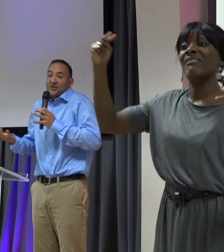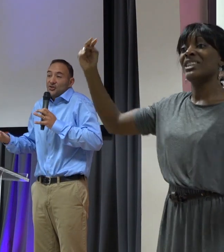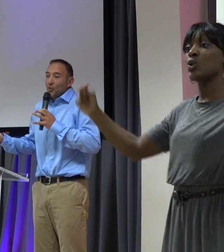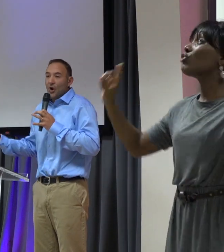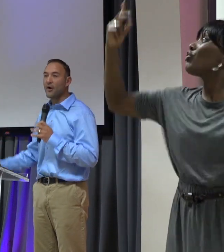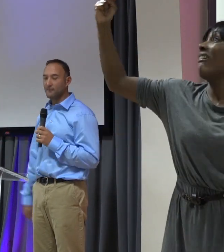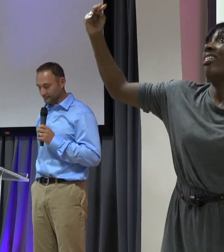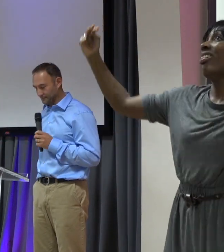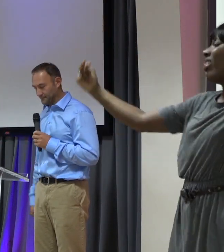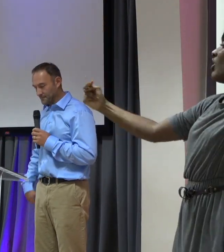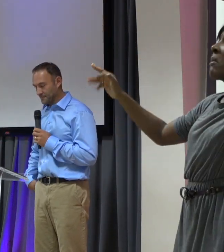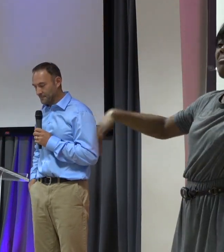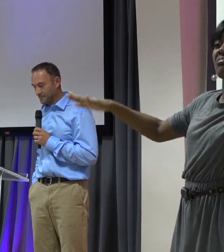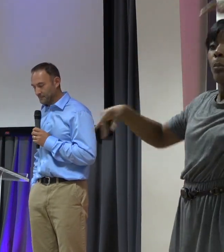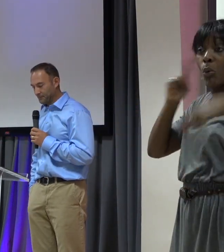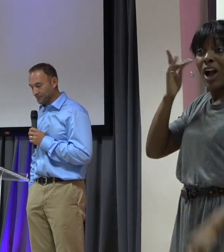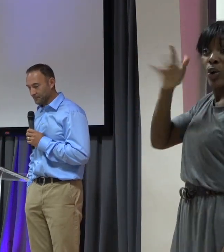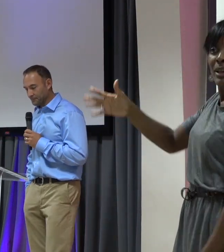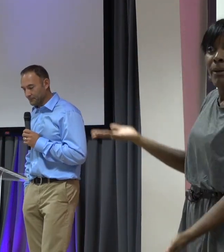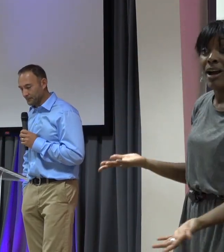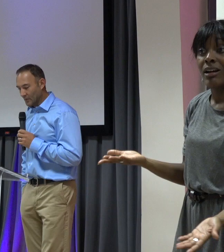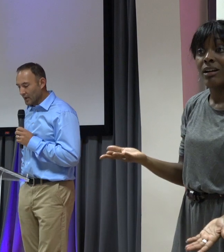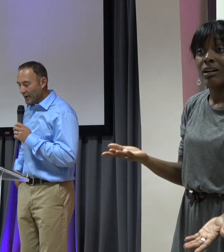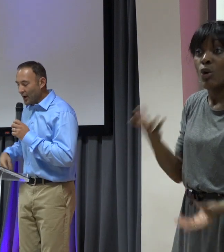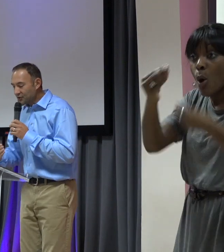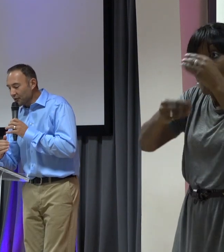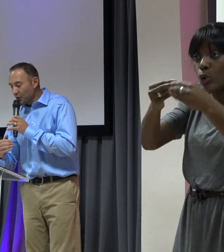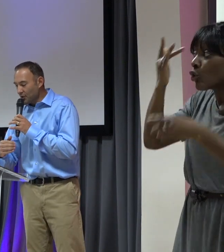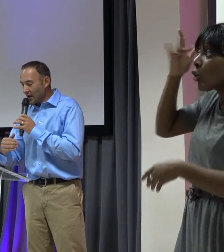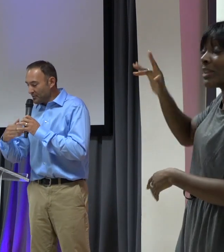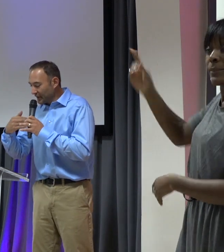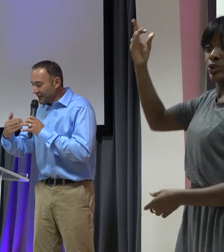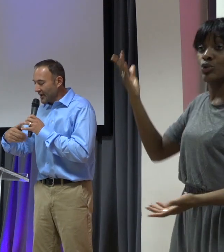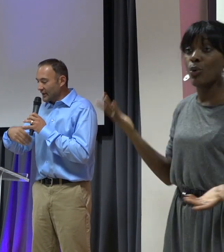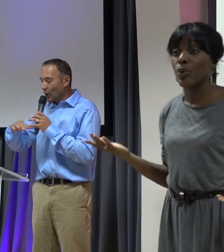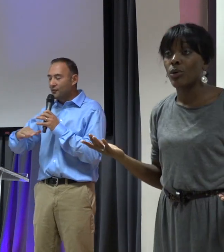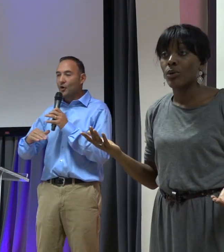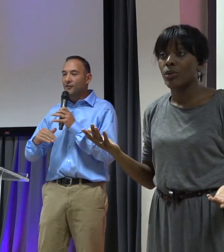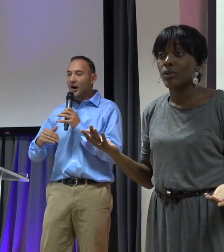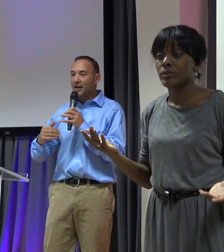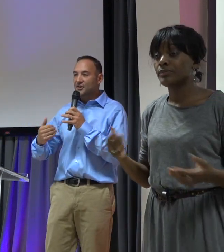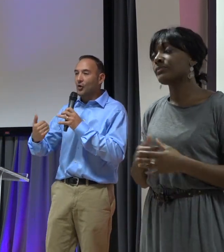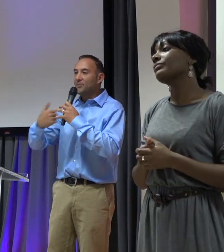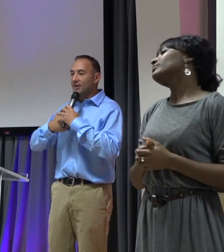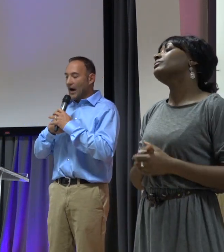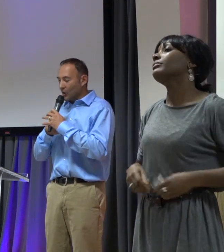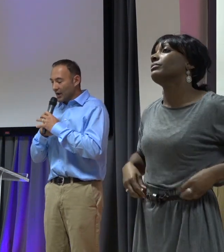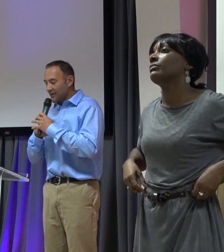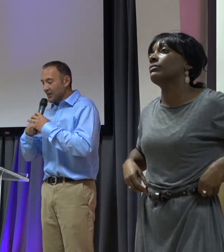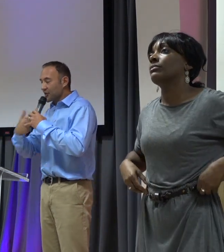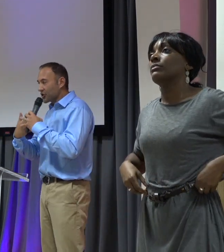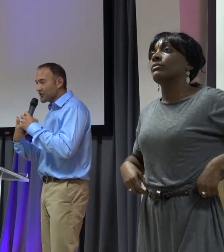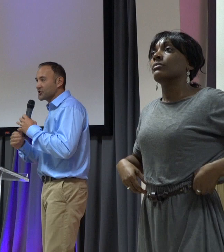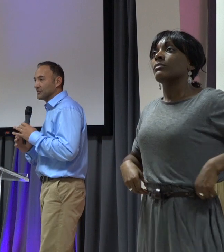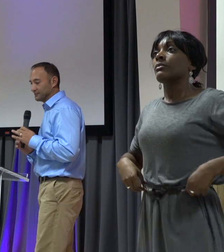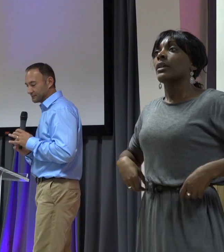because they just don't know him. Tout simplement parce qu'ils ne le connaissent pas. But I also believe that a low view of God has crept into our lives